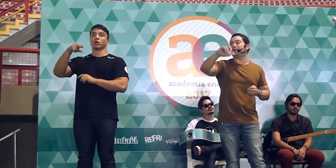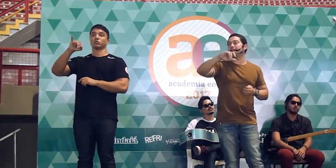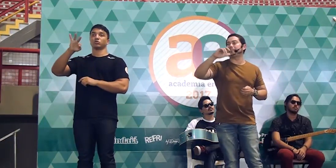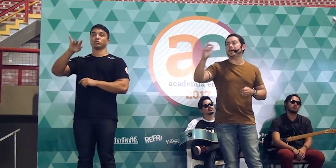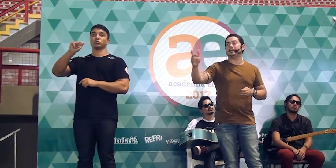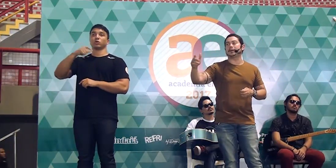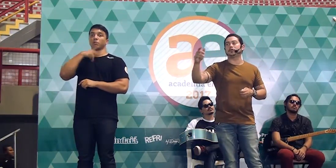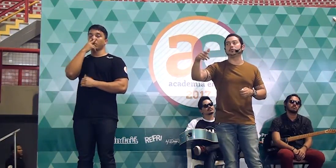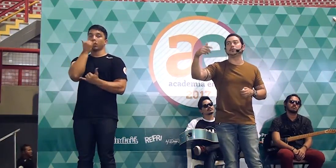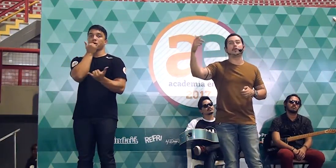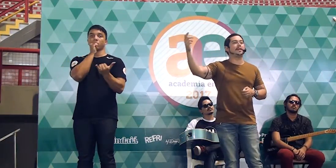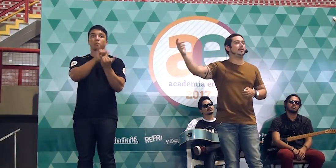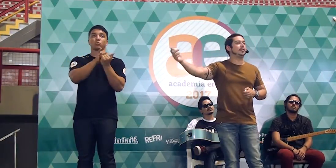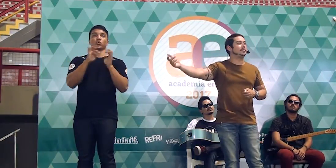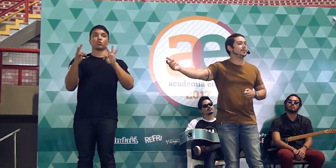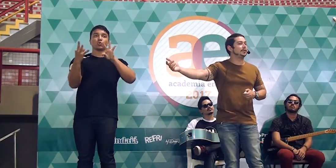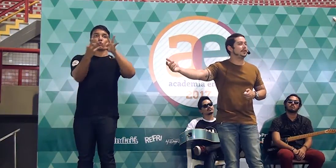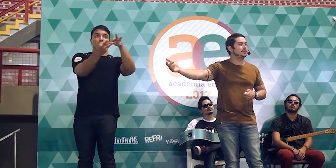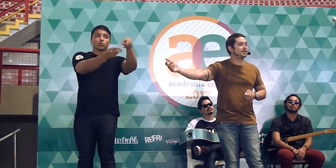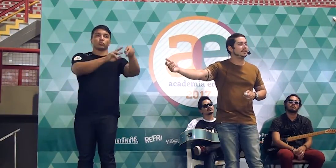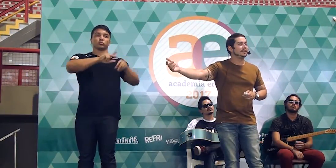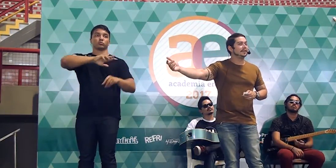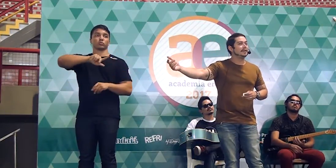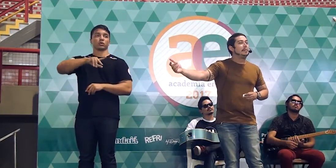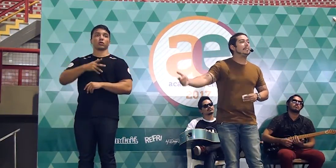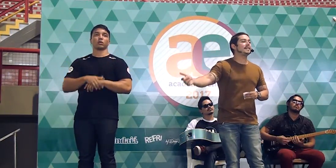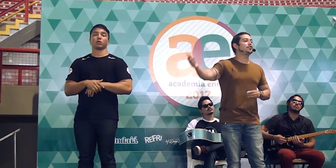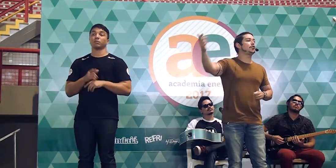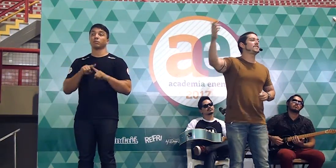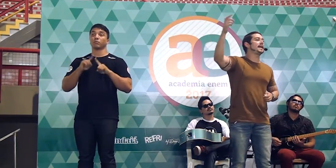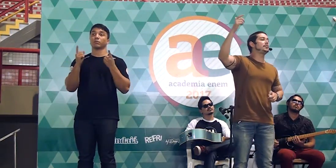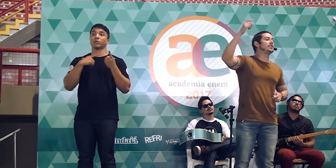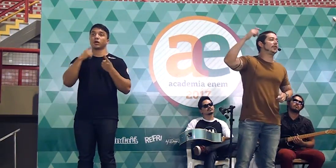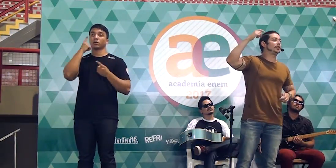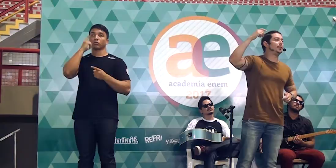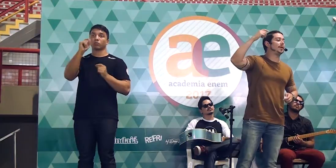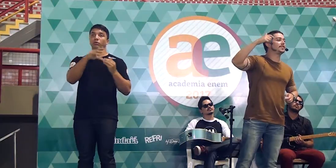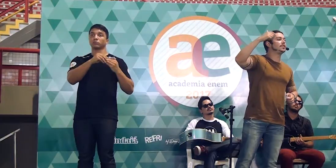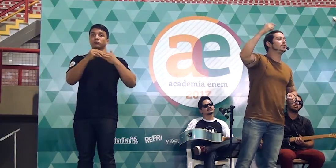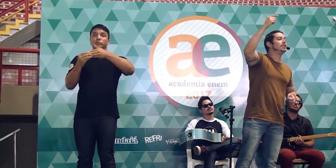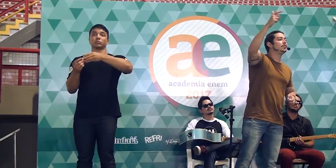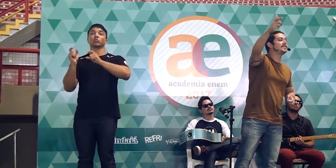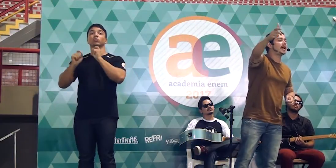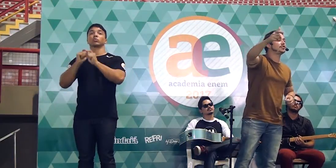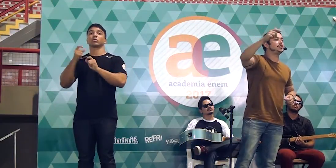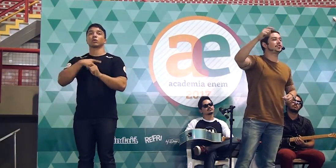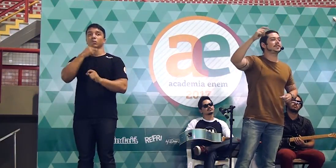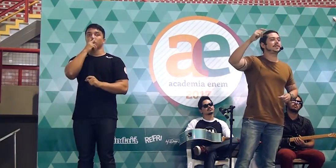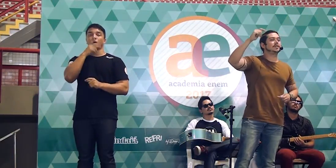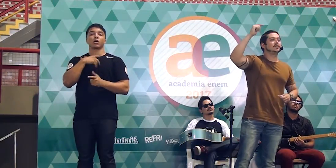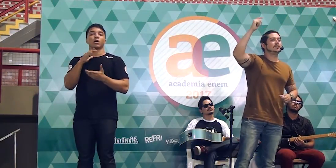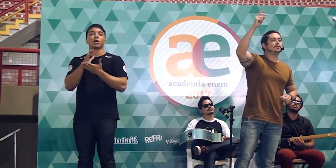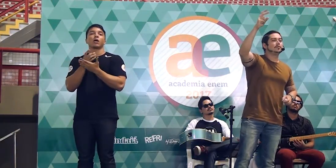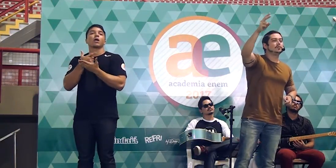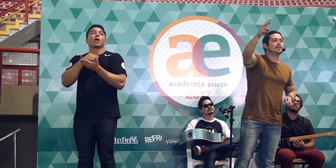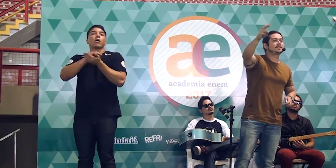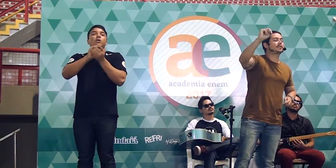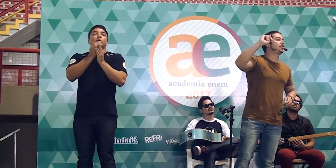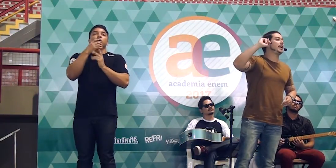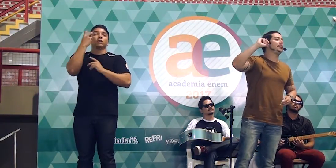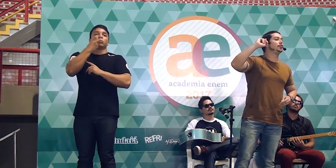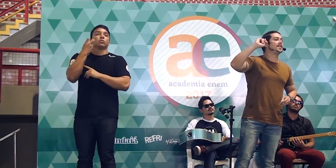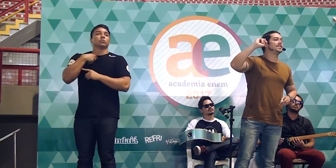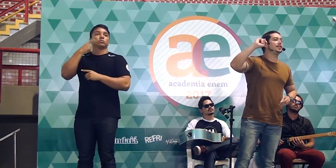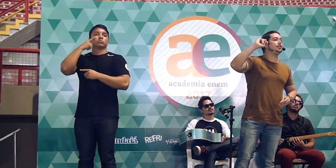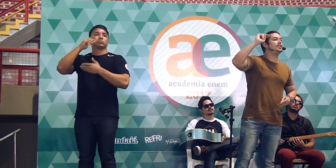político, não foi dado perdão a todo mundo que cometeu crimes políticos, mas trouxeram de volta para o Brasil os artistas, os